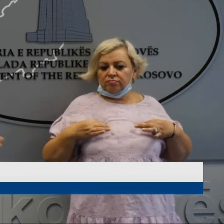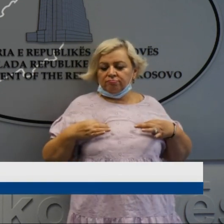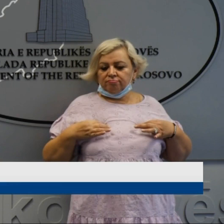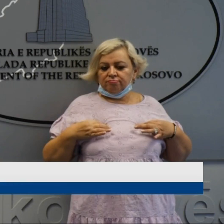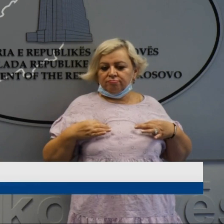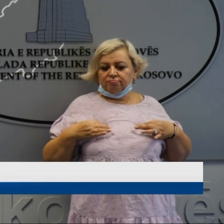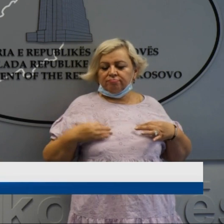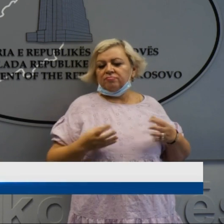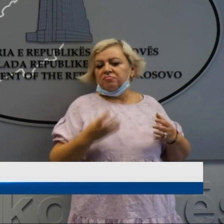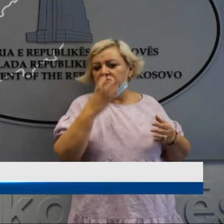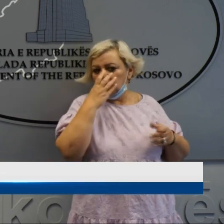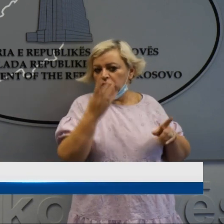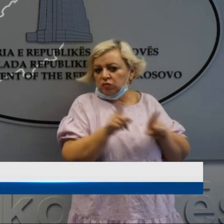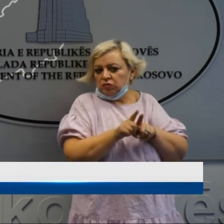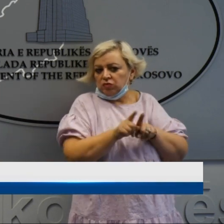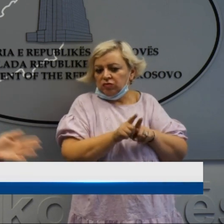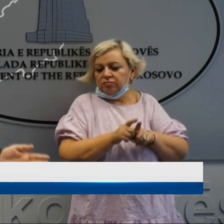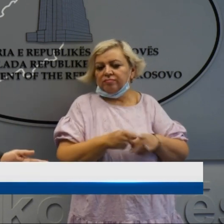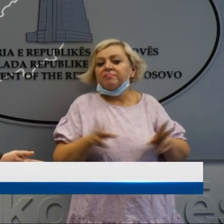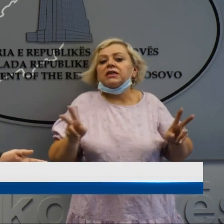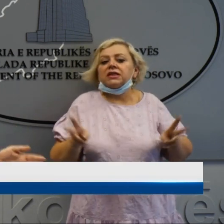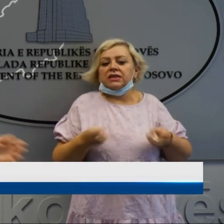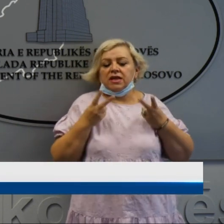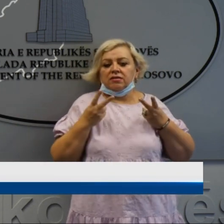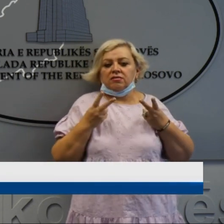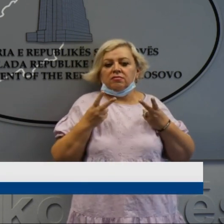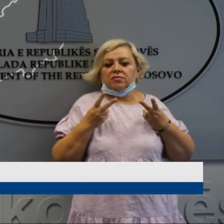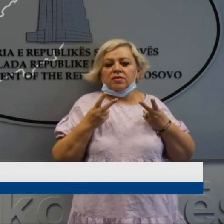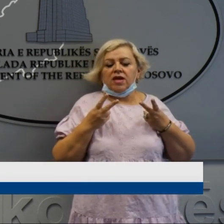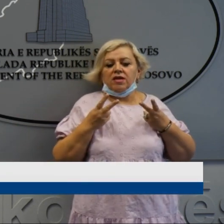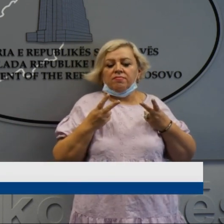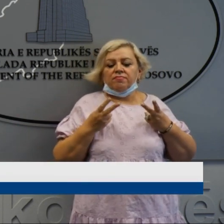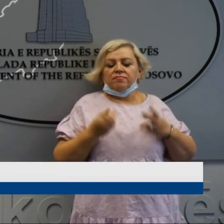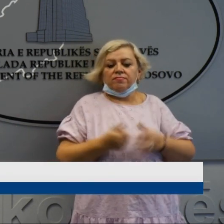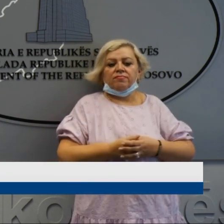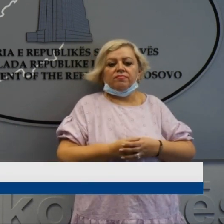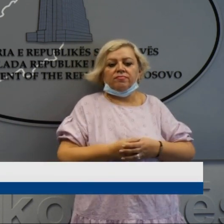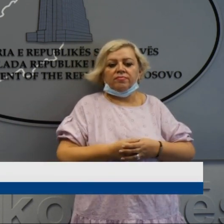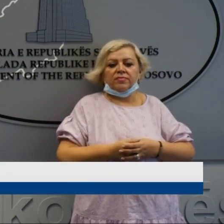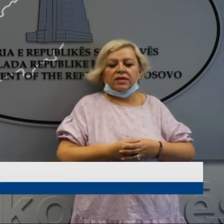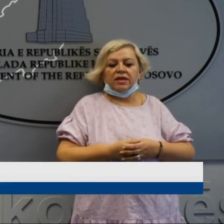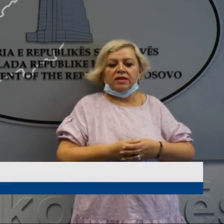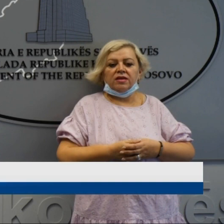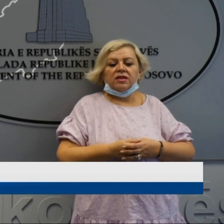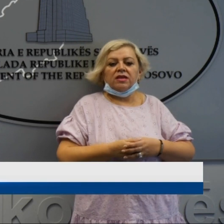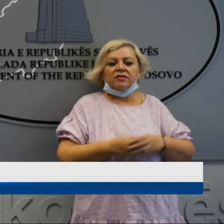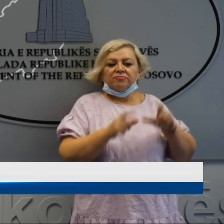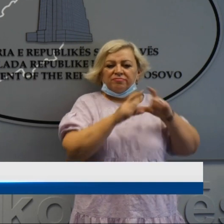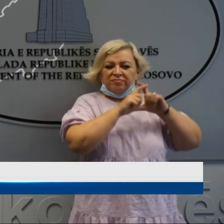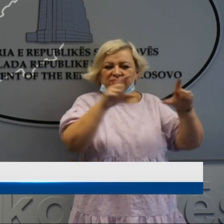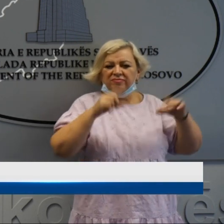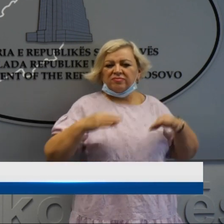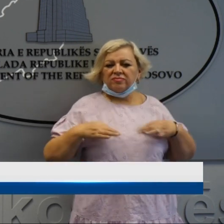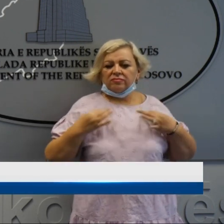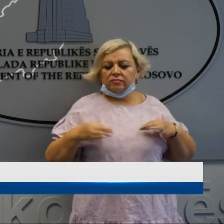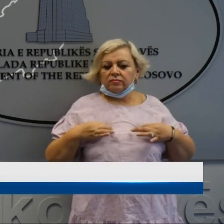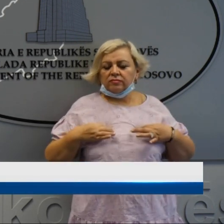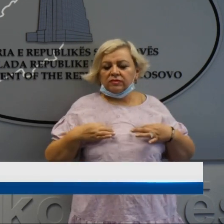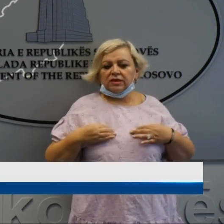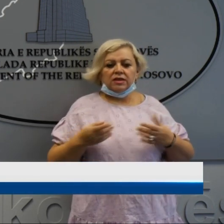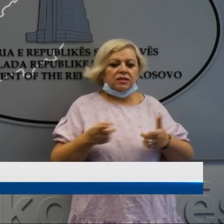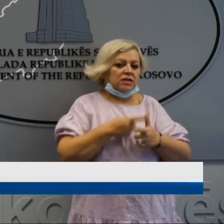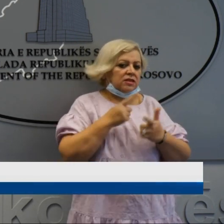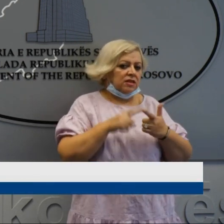qoftë me aplikim të oksigjenit, më lehtë kanë të marrin terapi në institucionet e kujdesit parsor shëndetësor,